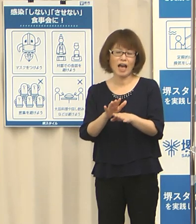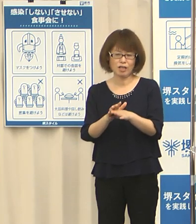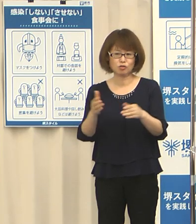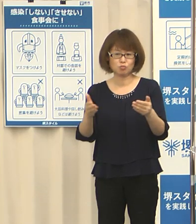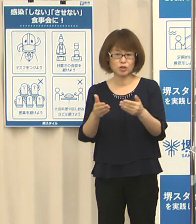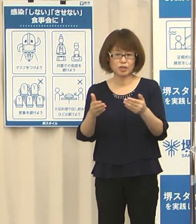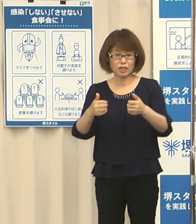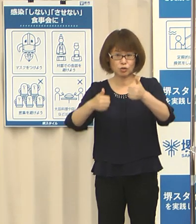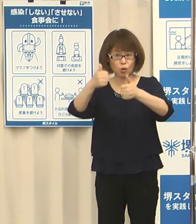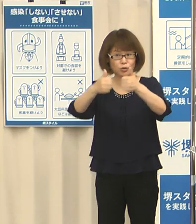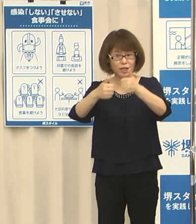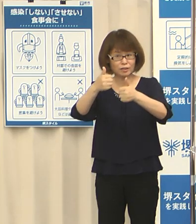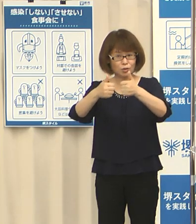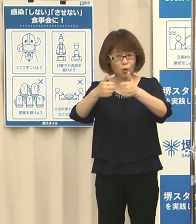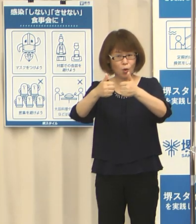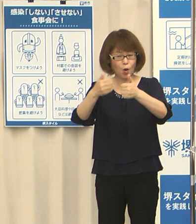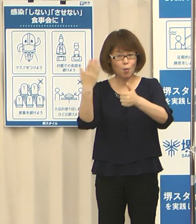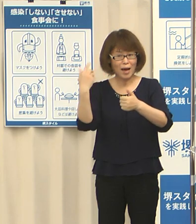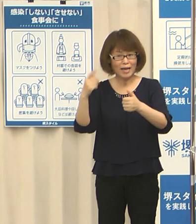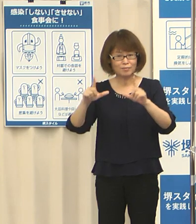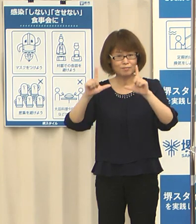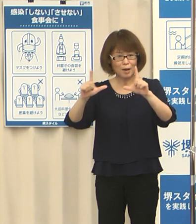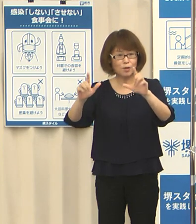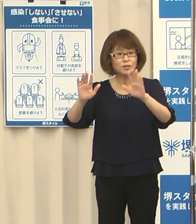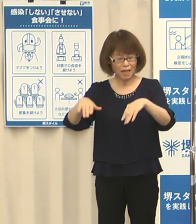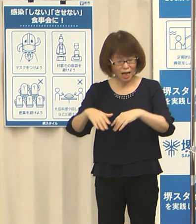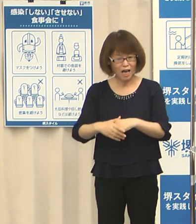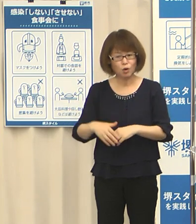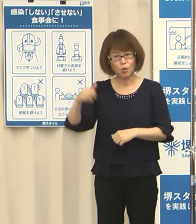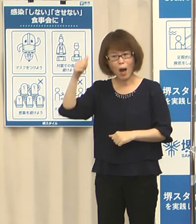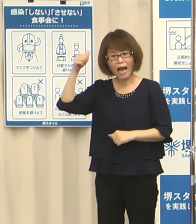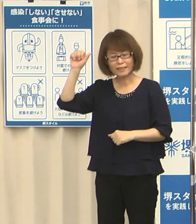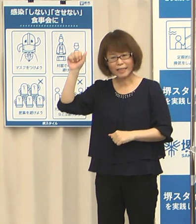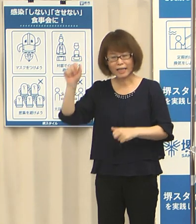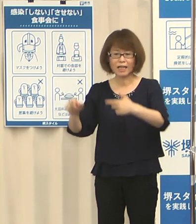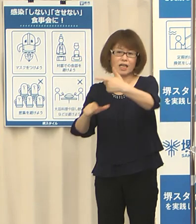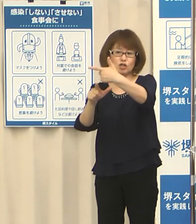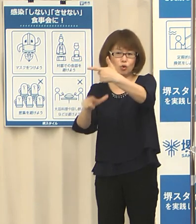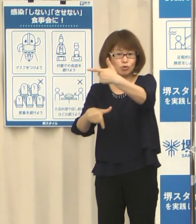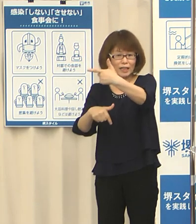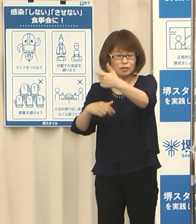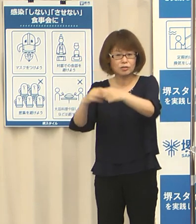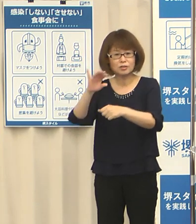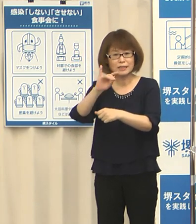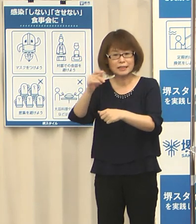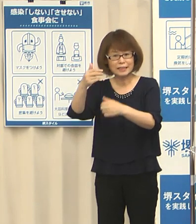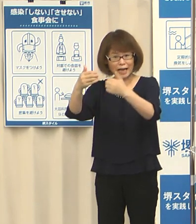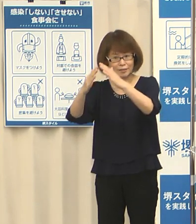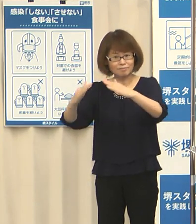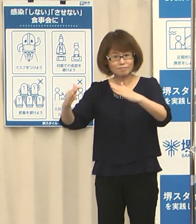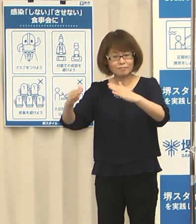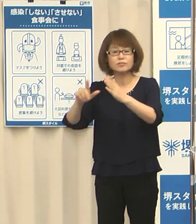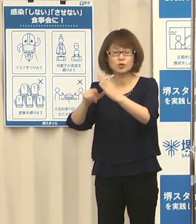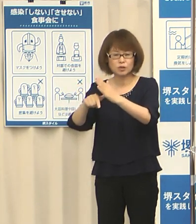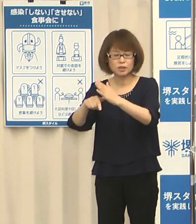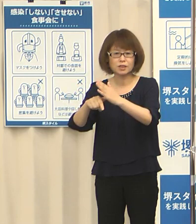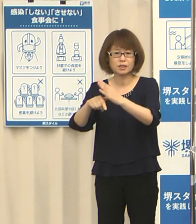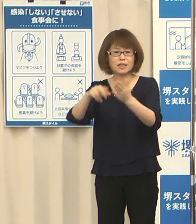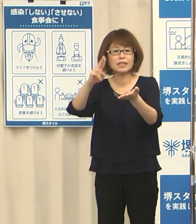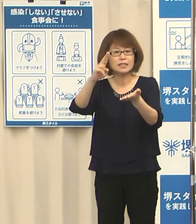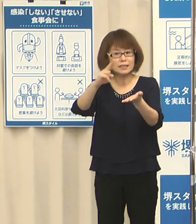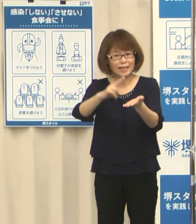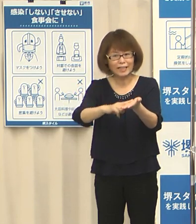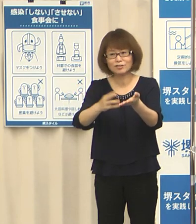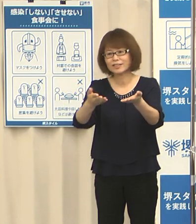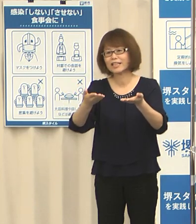公表をさせていただきました。このアイデア6月議会で5月定例会の 6月の採決で可決を